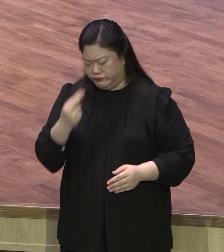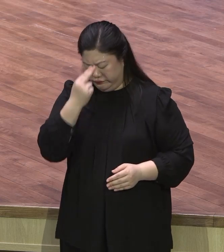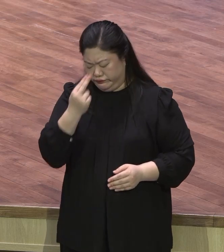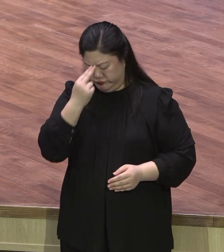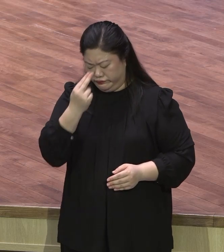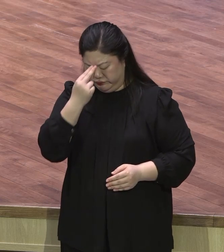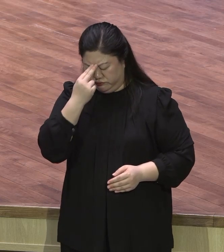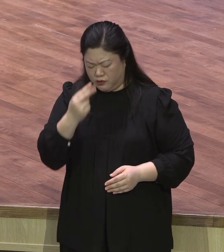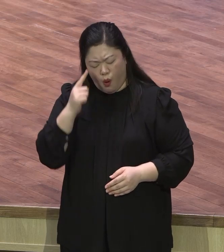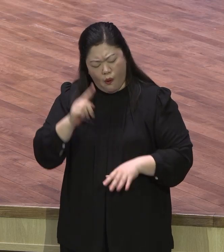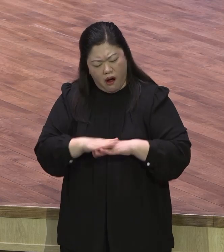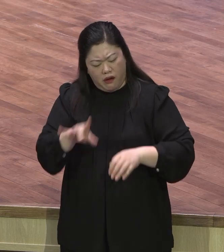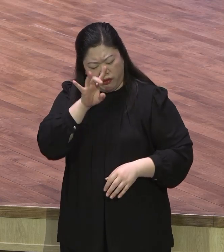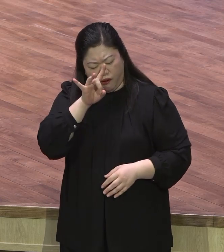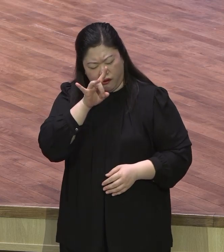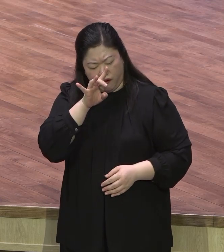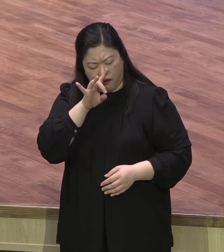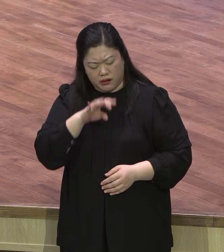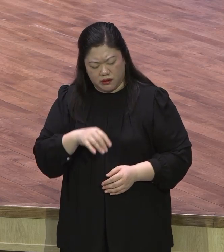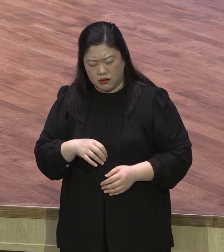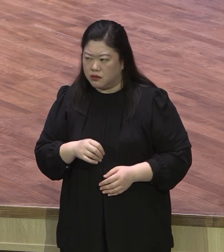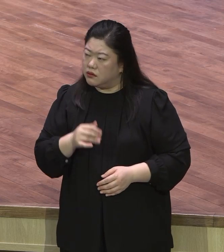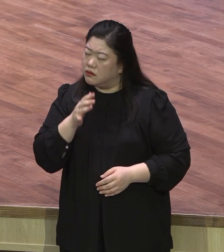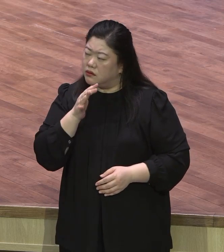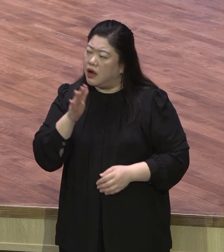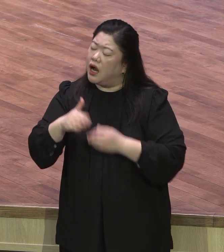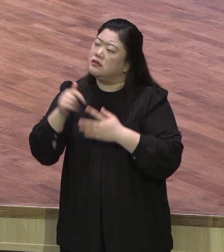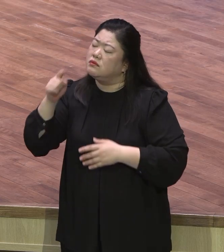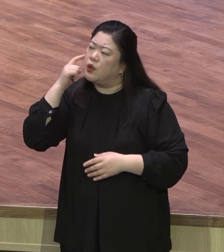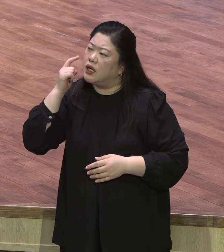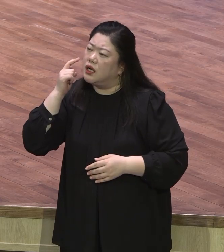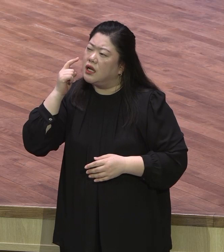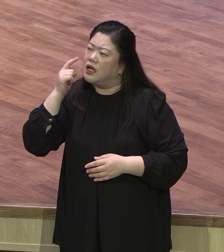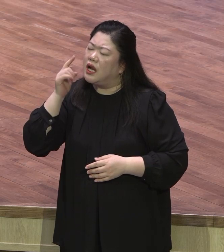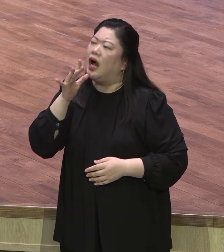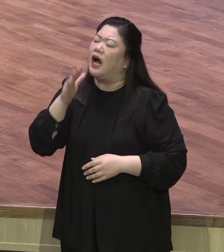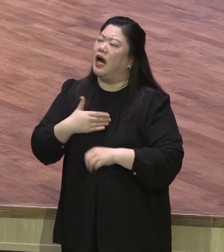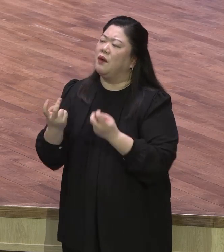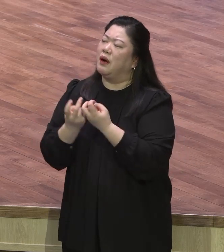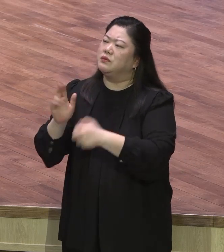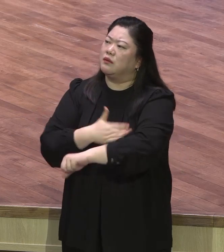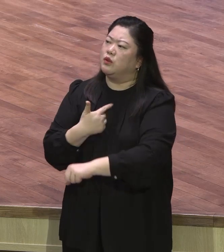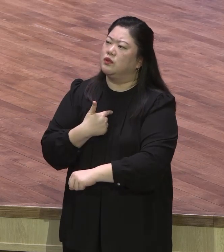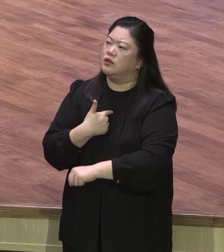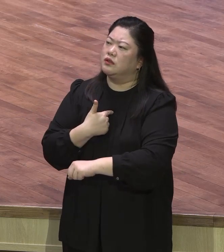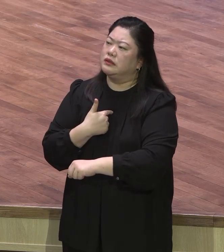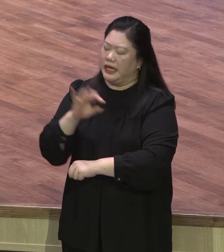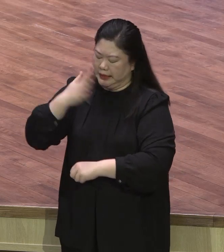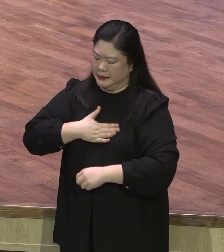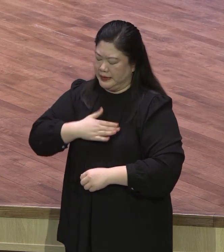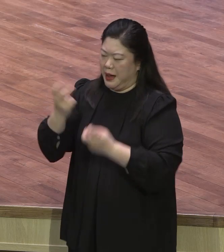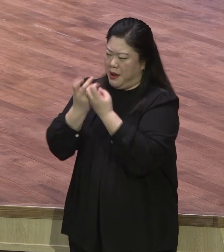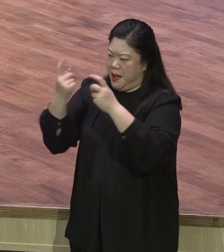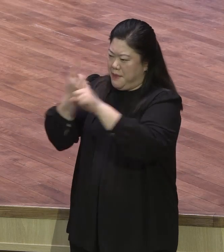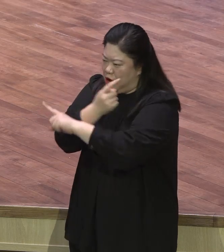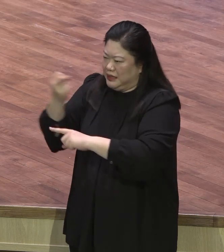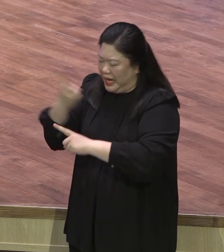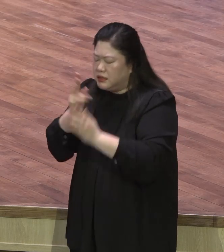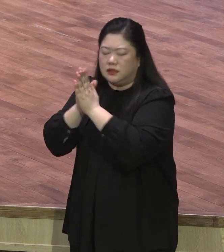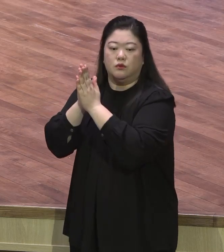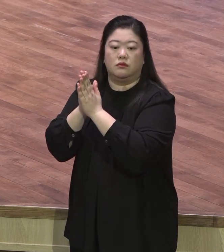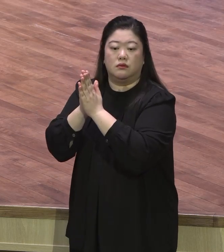고생하지 빨리 하나님 뜻을 찾으라니까요 그럼 그날로 다 회복된다니까요 사랑하기 때문에 자꾸